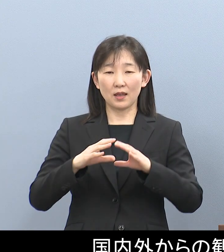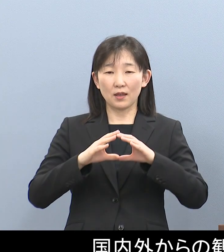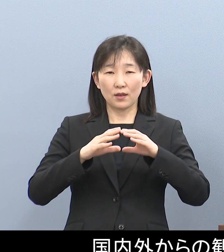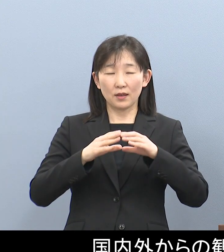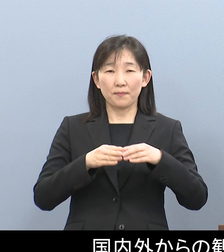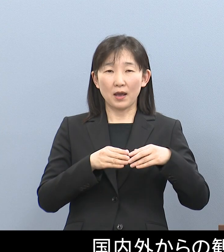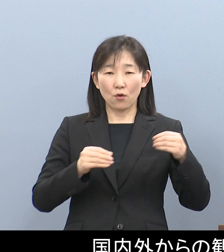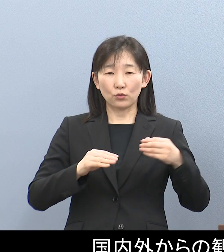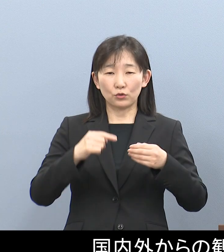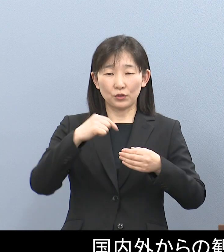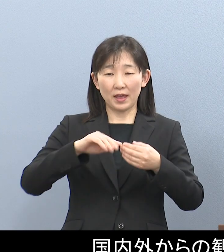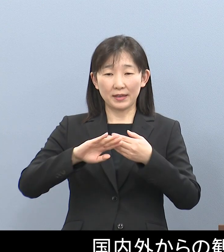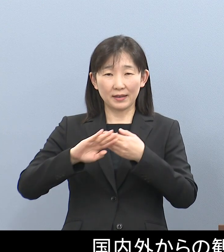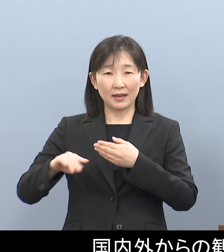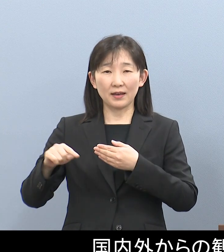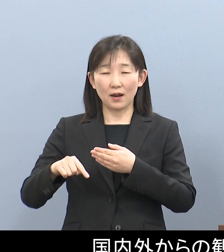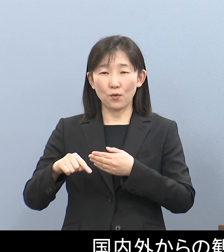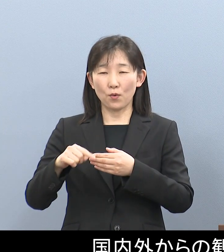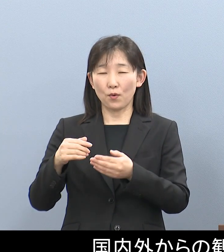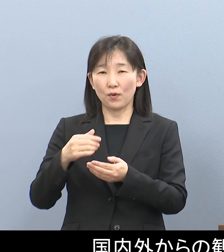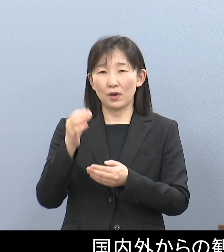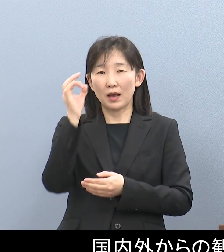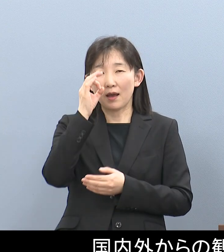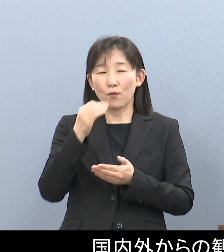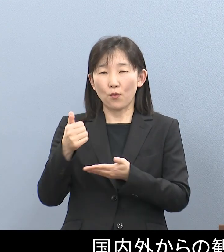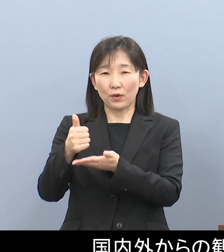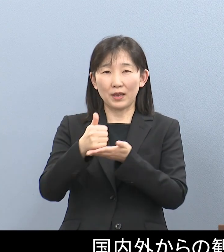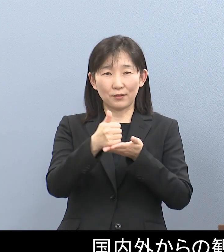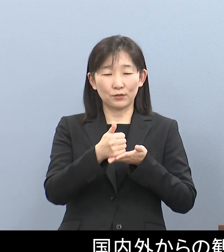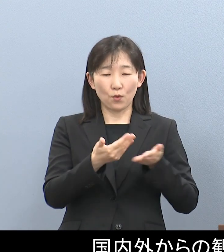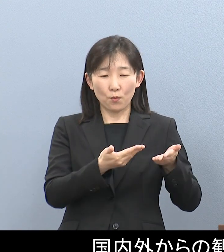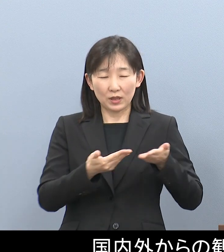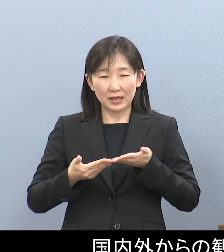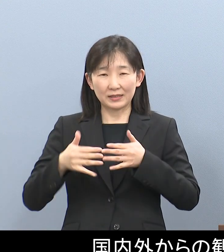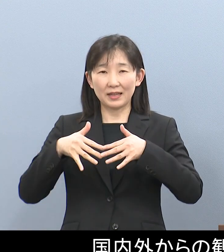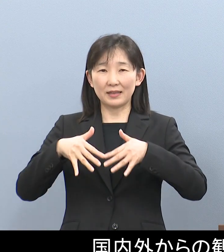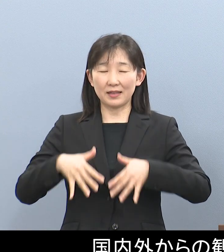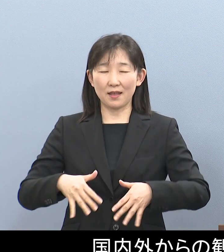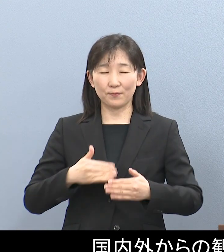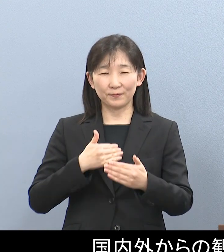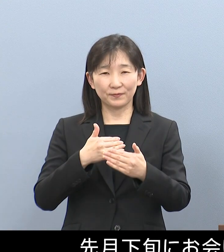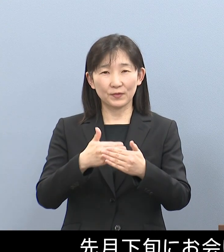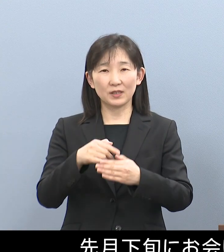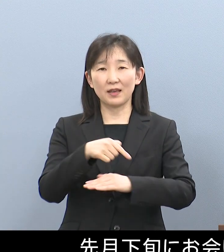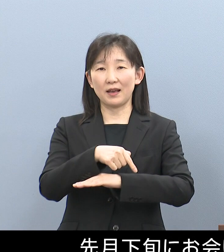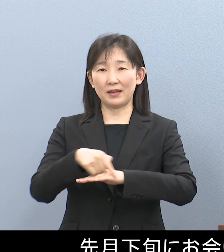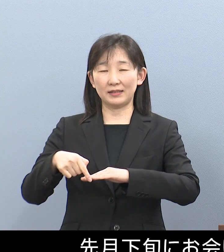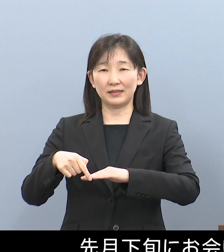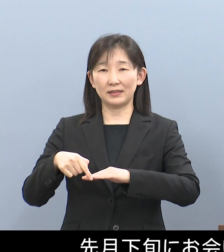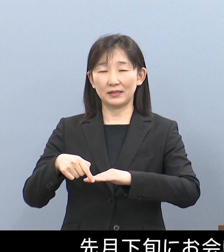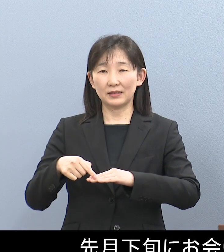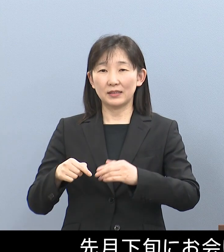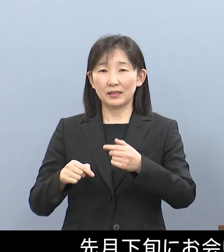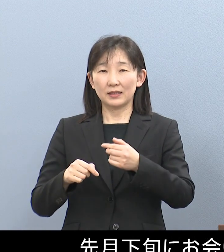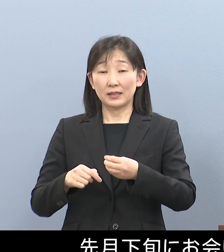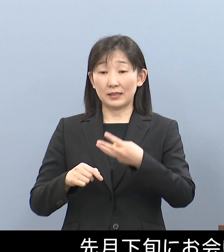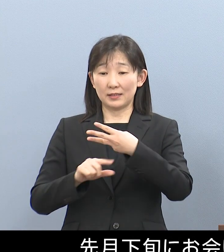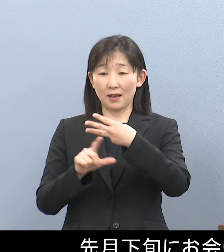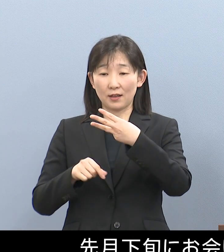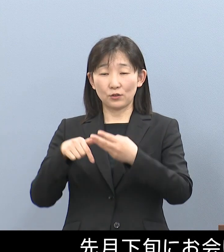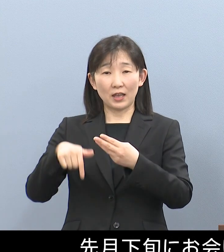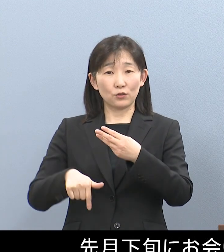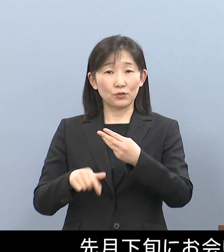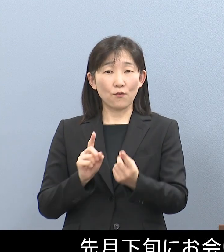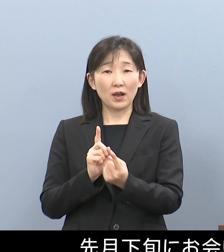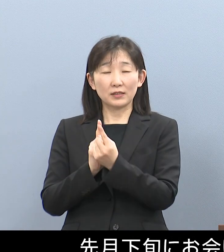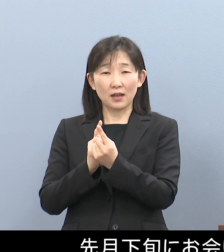からの観光客のさらなるおもてなし体制の充実を図りますとともに 先月下旬にお会いいたしました